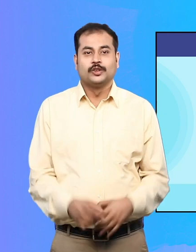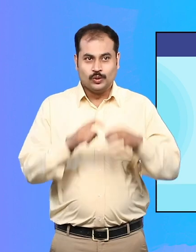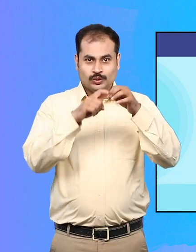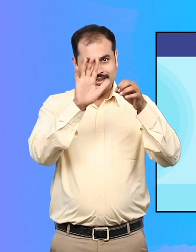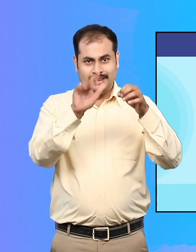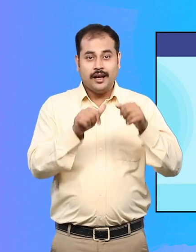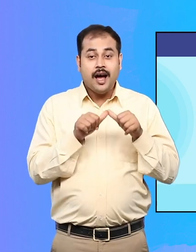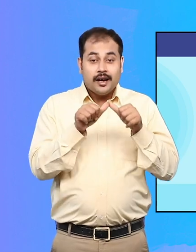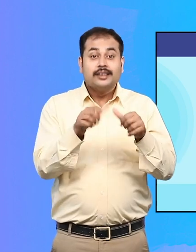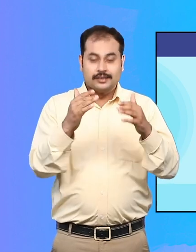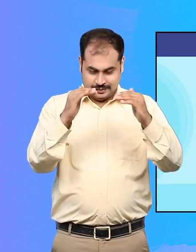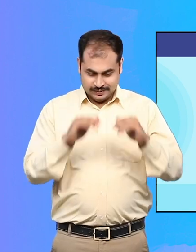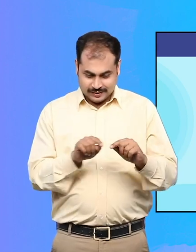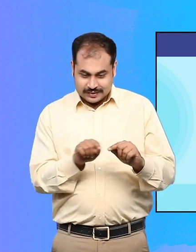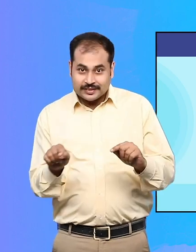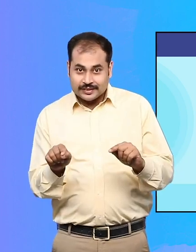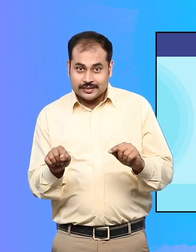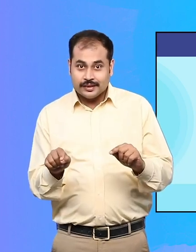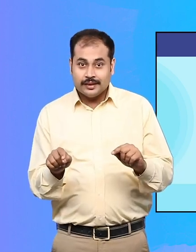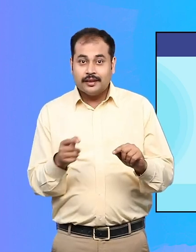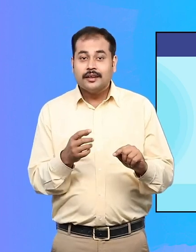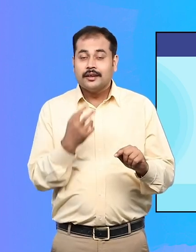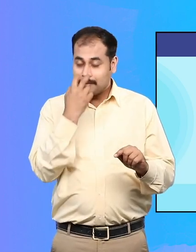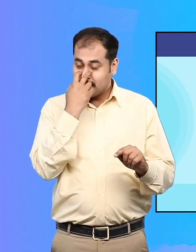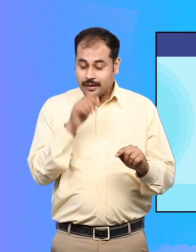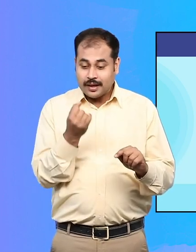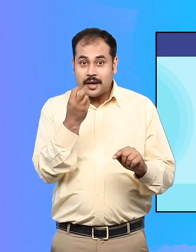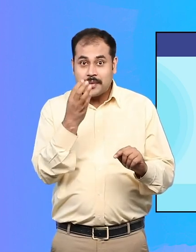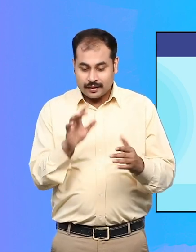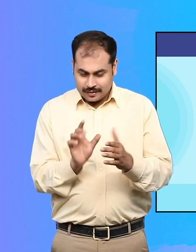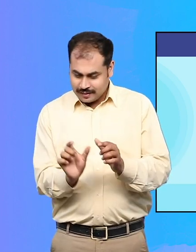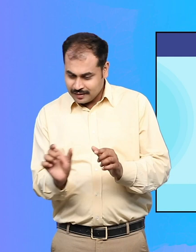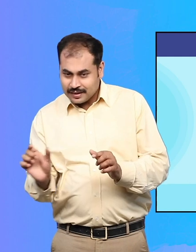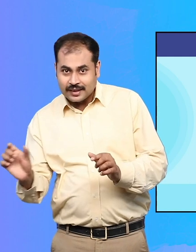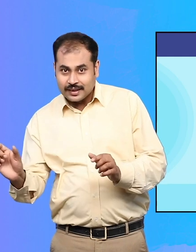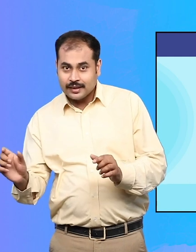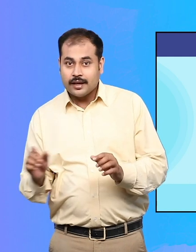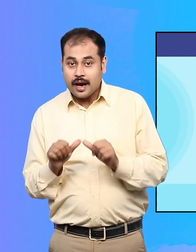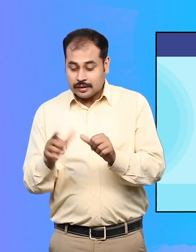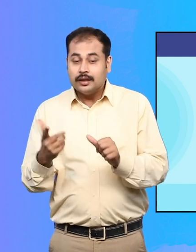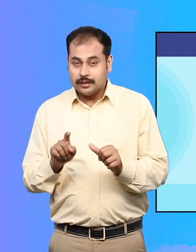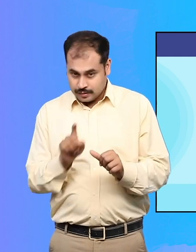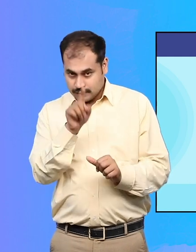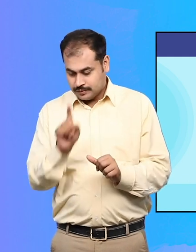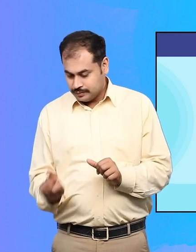में निम्नलिखित प्रश्नों के उत्तर देने के लिए उच्च वर्ण माला से अक्षरों को खींचकर